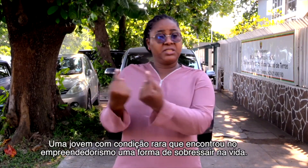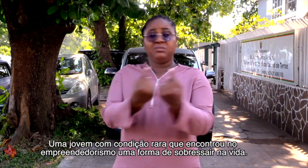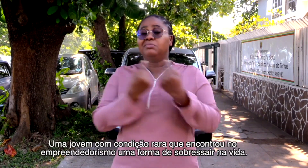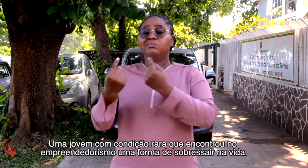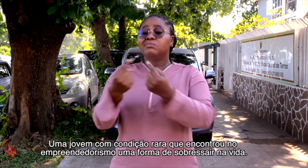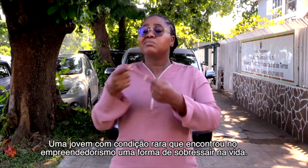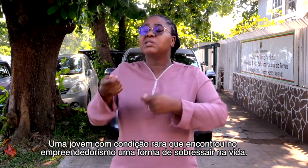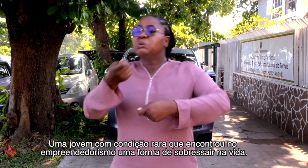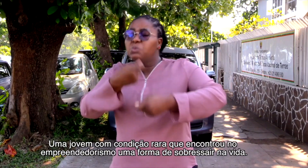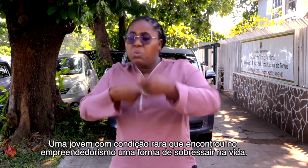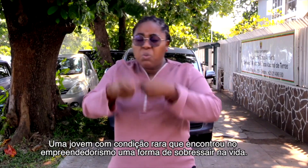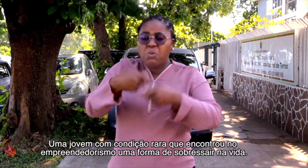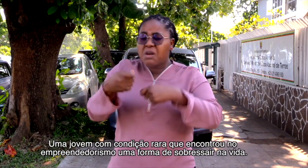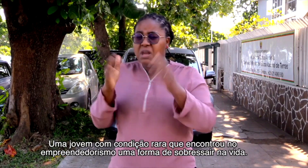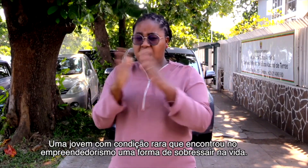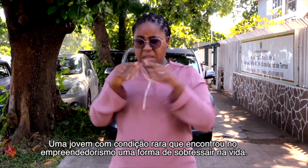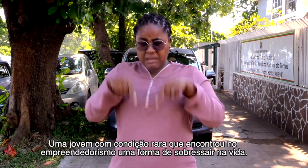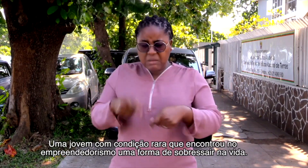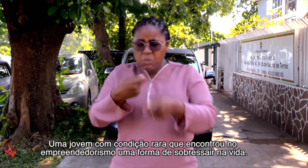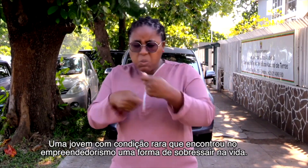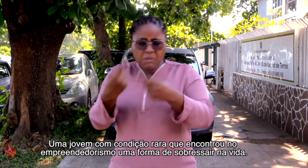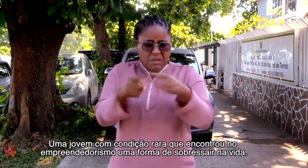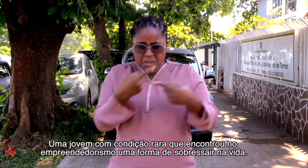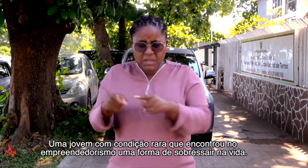encontrou no empreendedorismo uma forma de sobressair na vida.